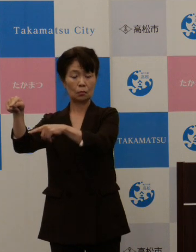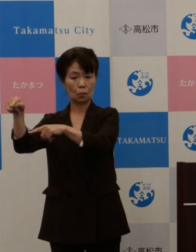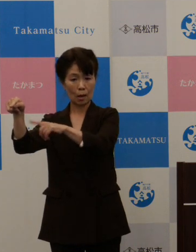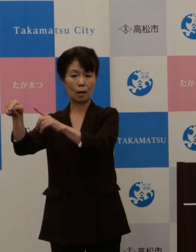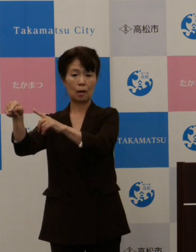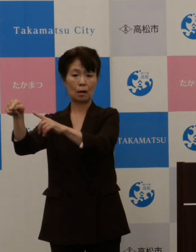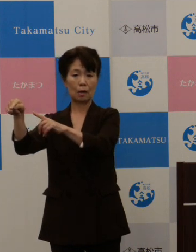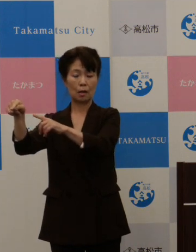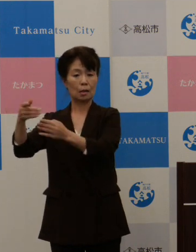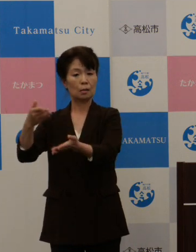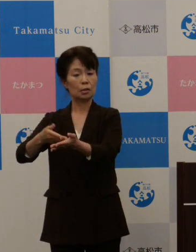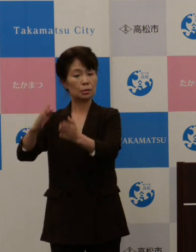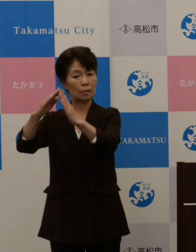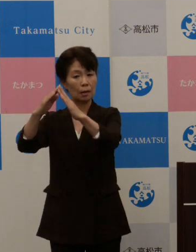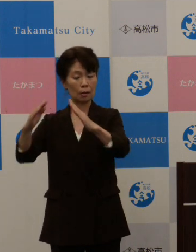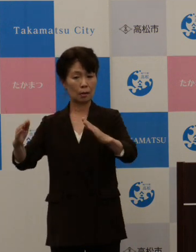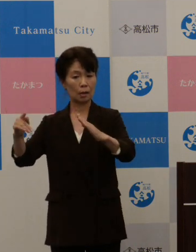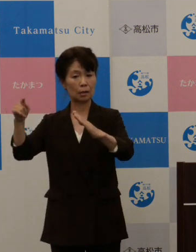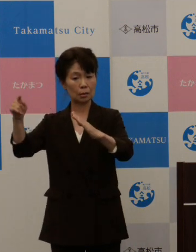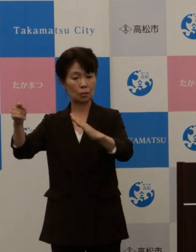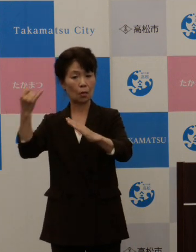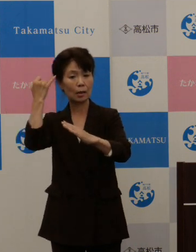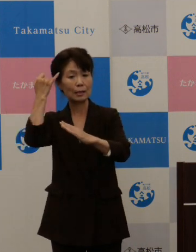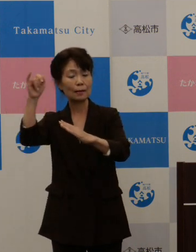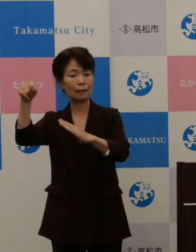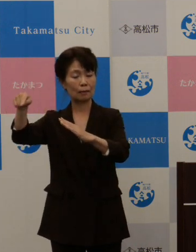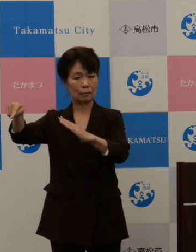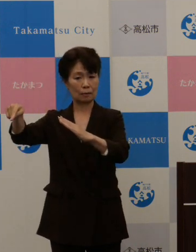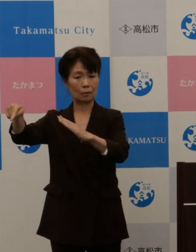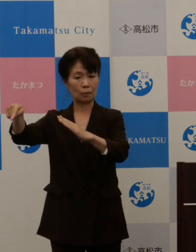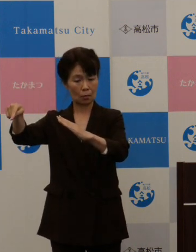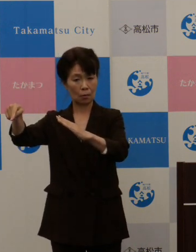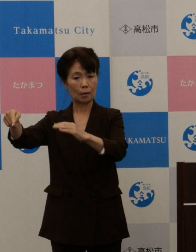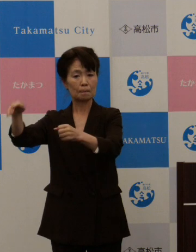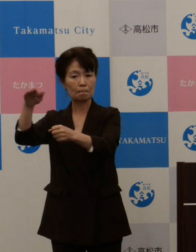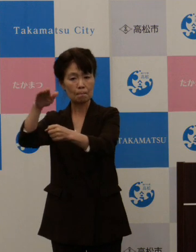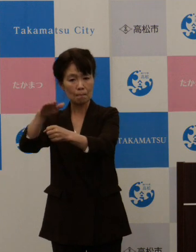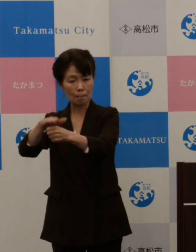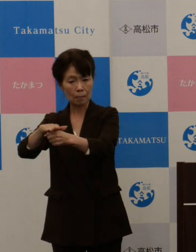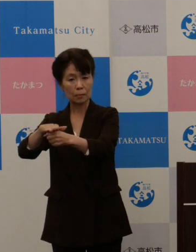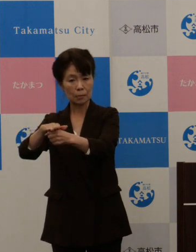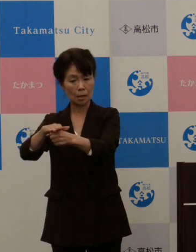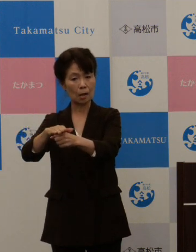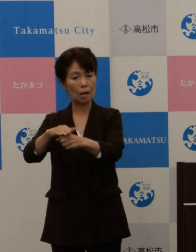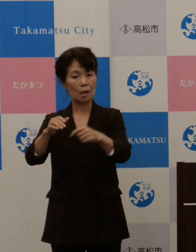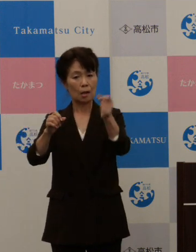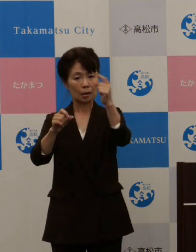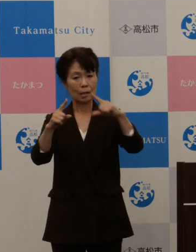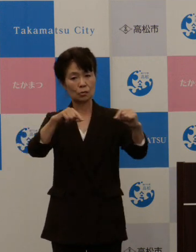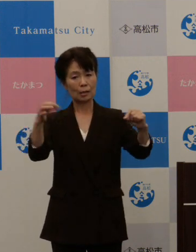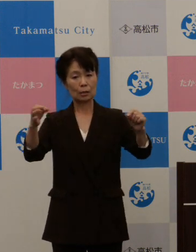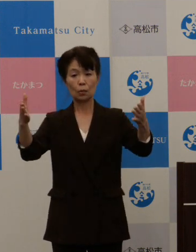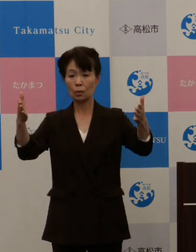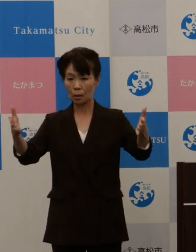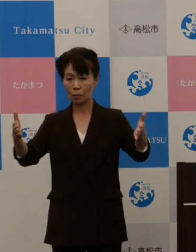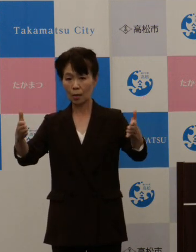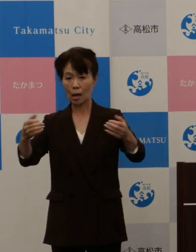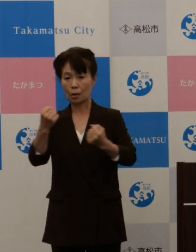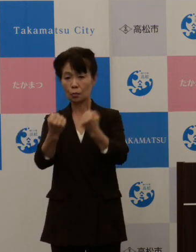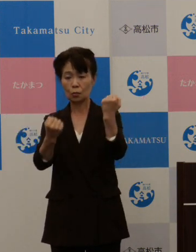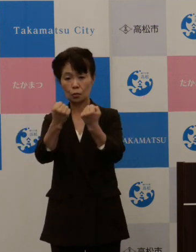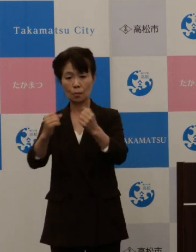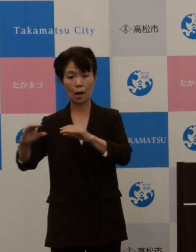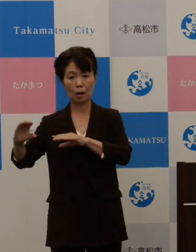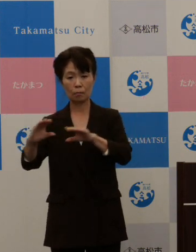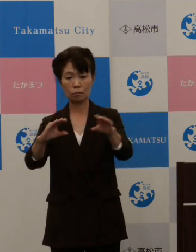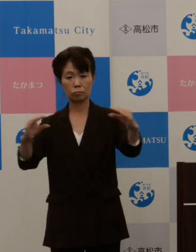は説明会での意見を踏まえ、平日は車が徐行で通行できる